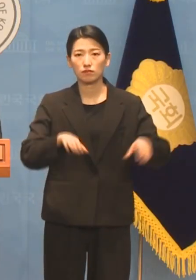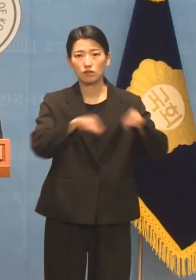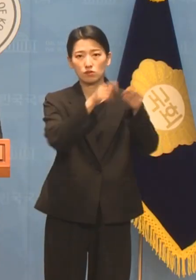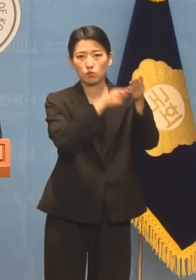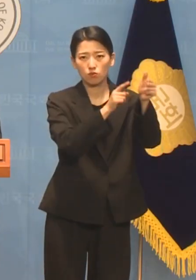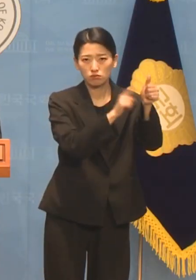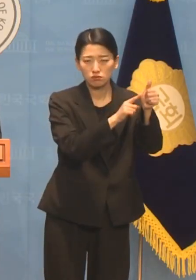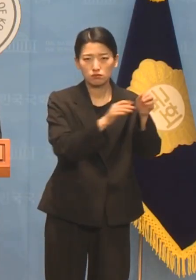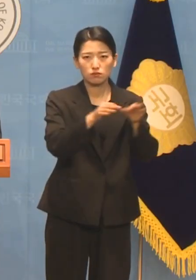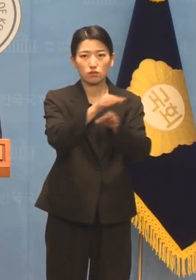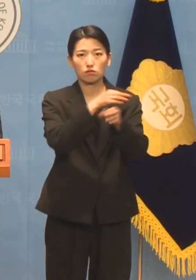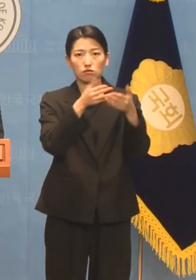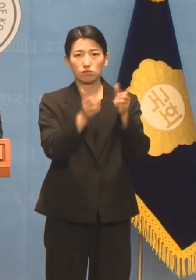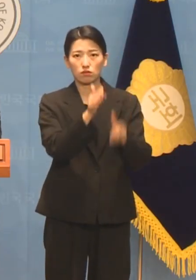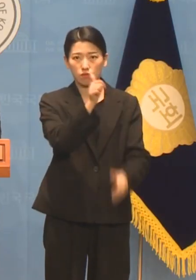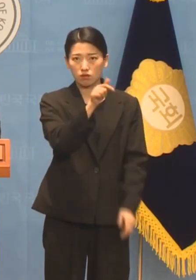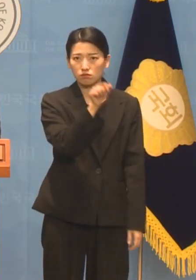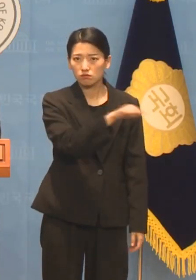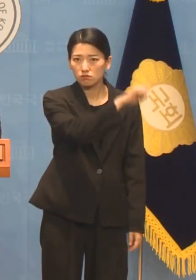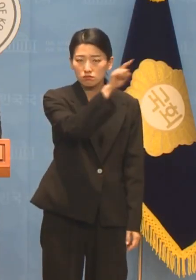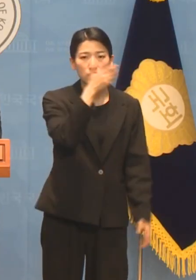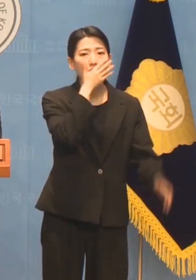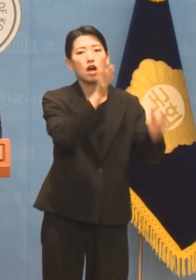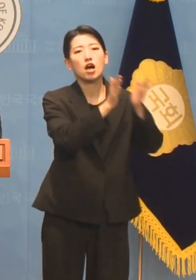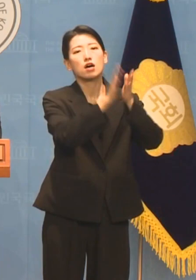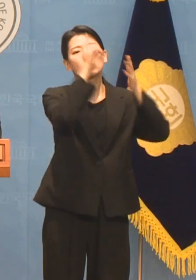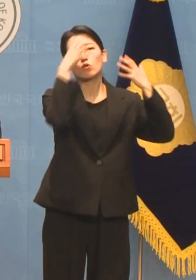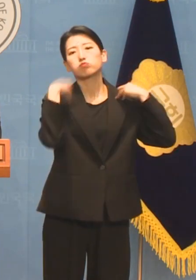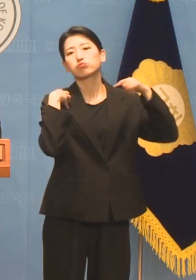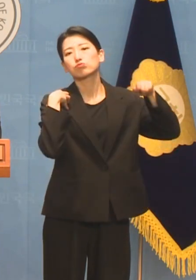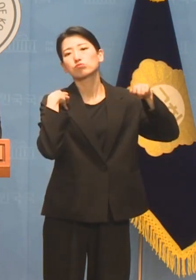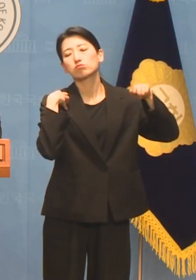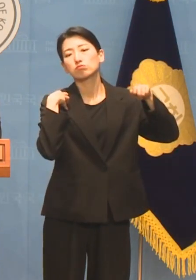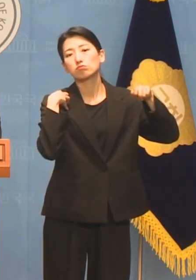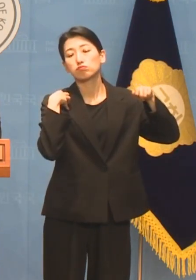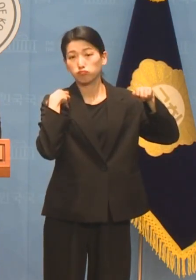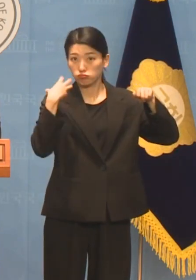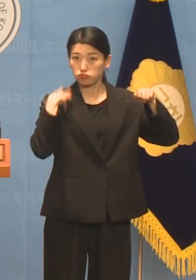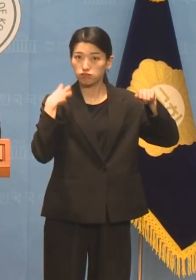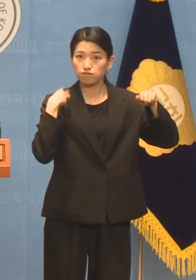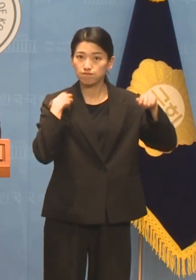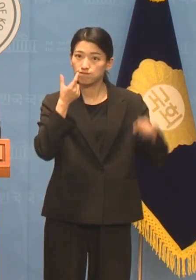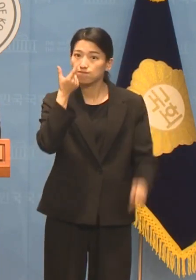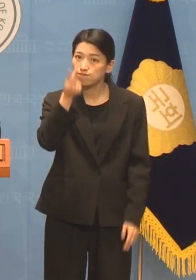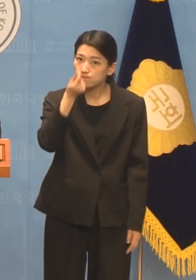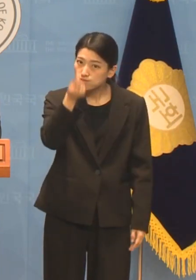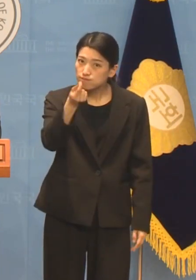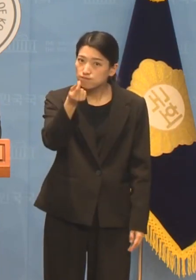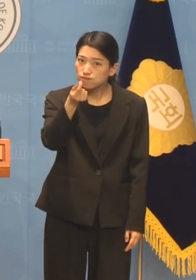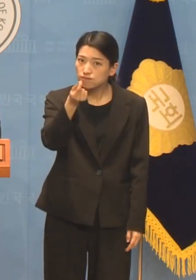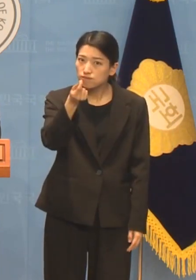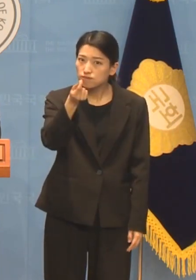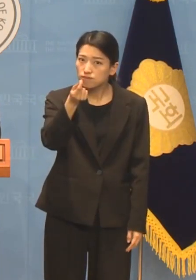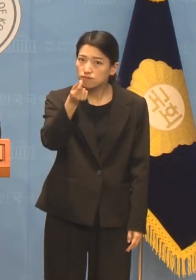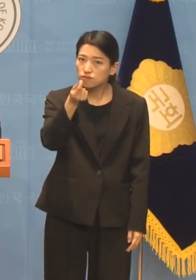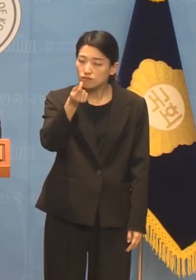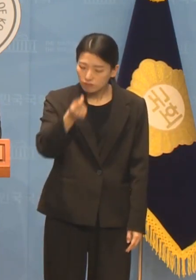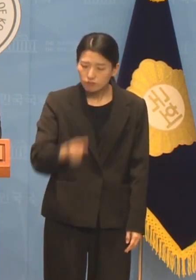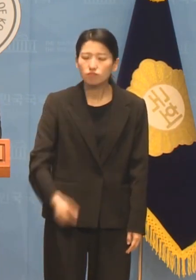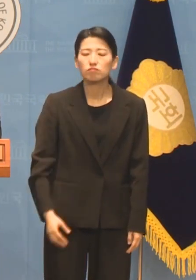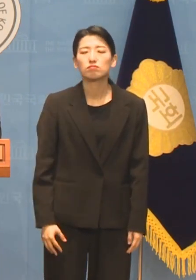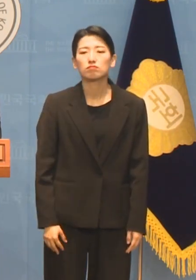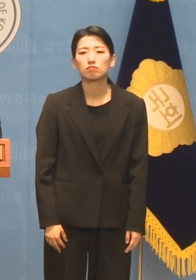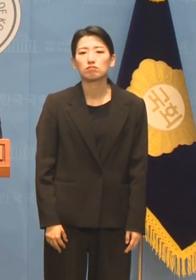최상목 경제부총리 등 내란 행정부 또한 당연히 그 주무부처의 수장들로서 절대로